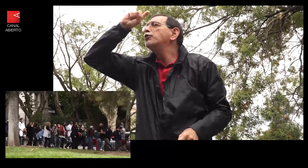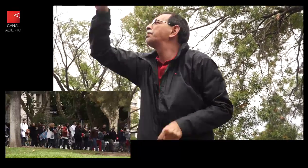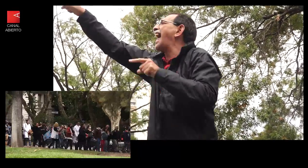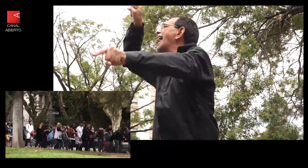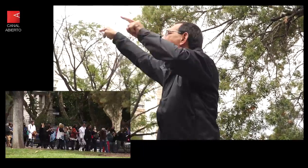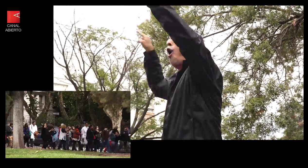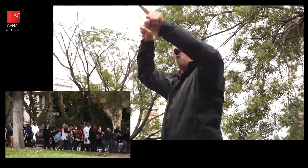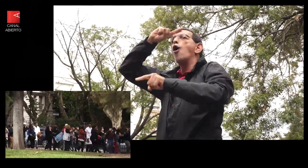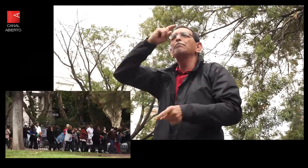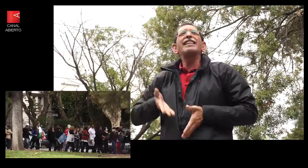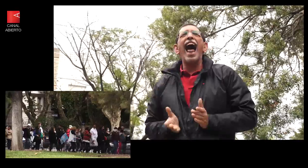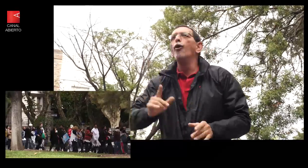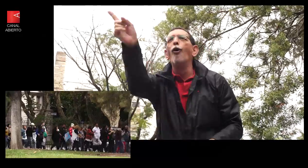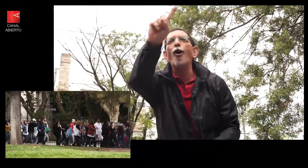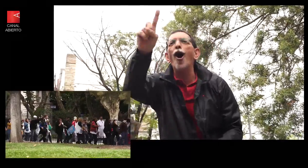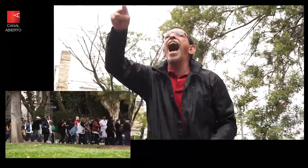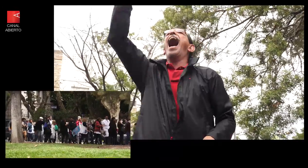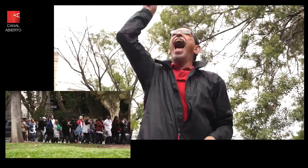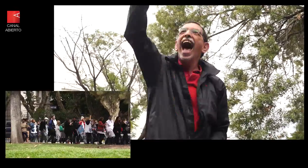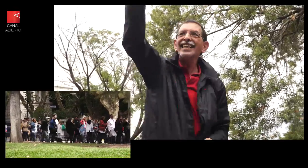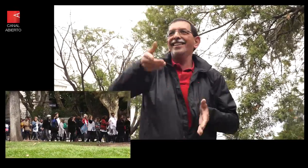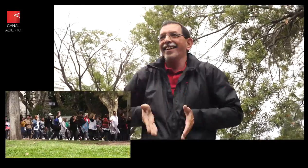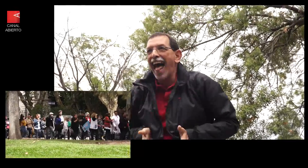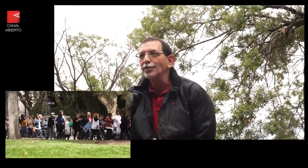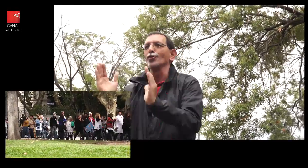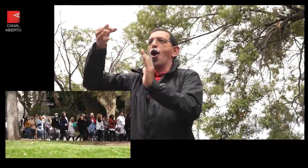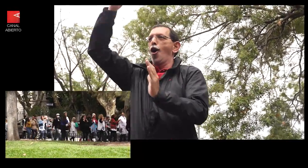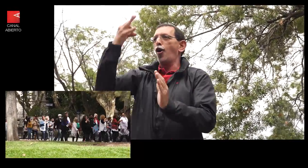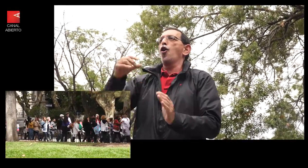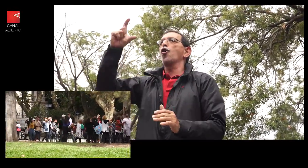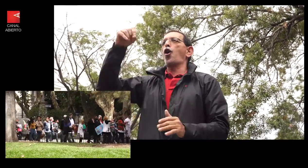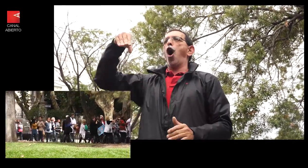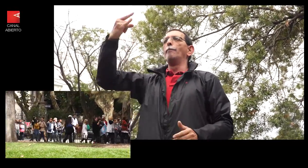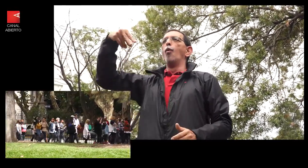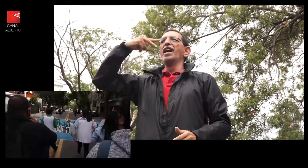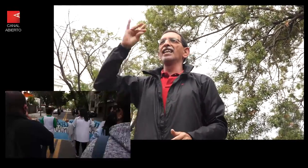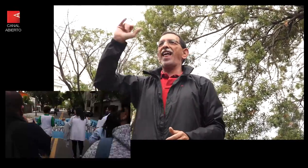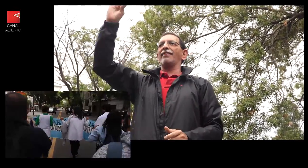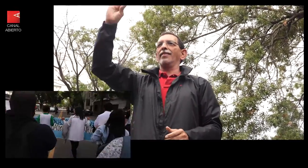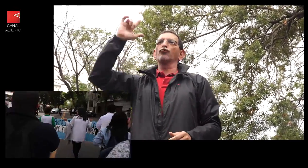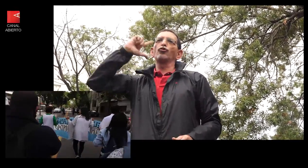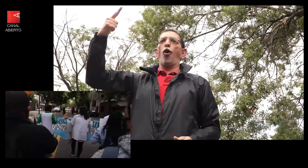Nació acá, no nació en un hospital, no nació en cualquier hospital, nació acá, en esta escuela,